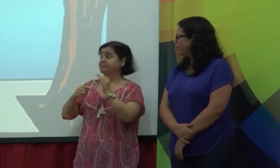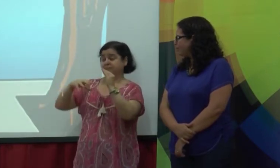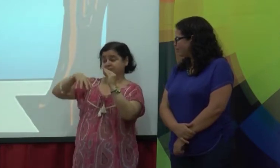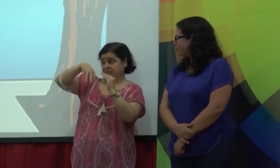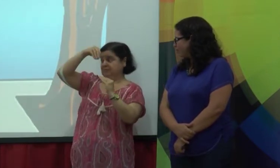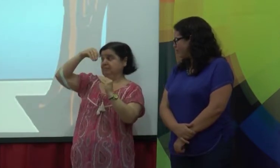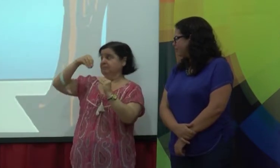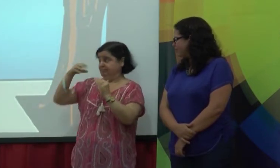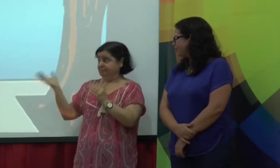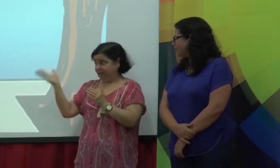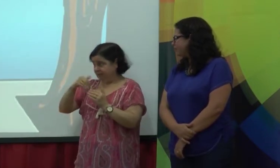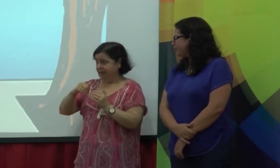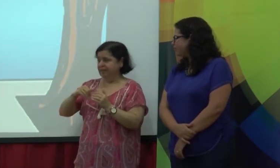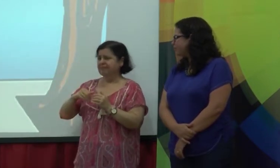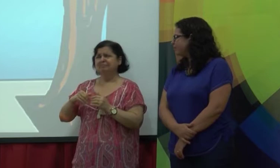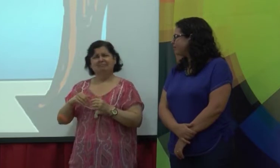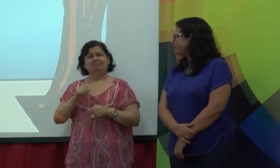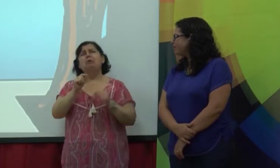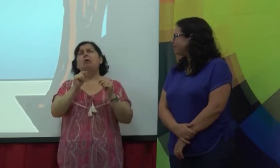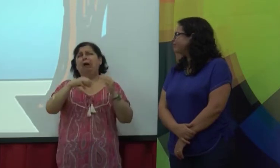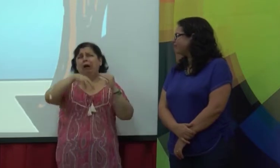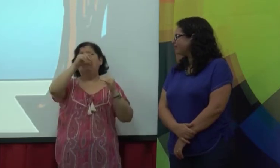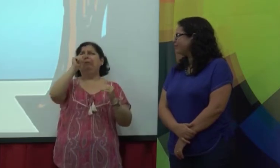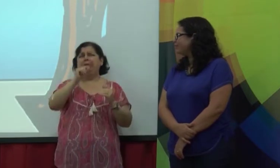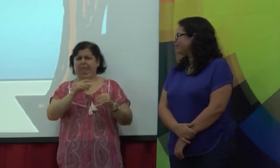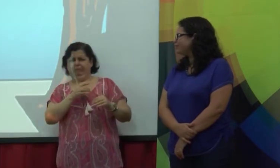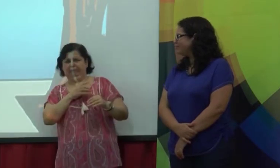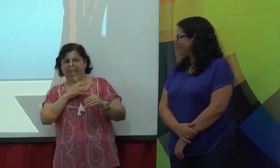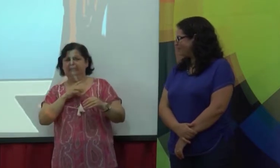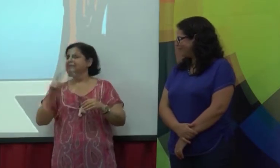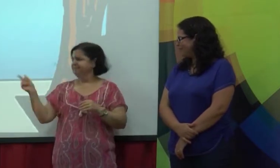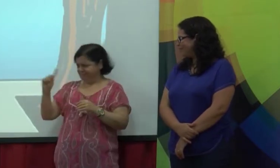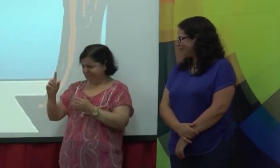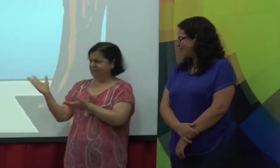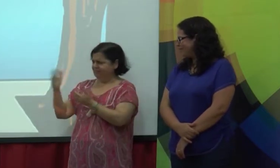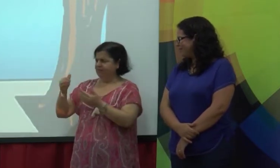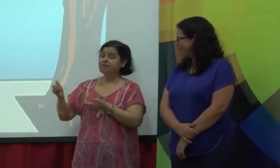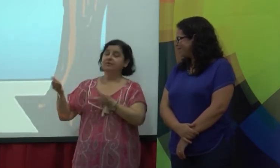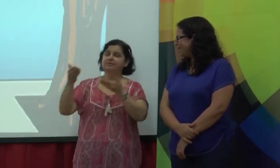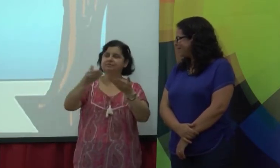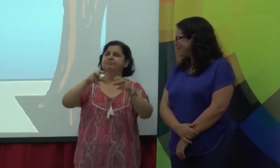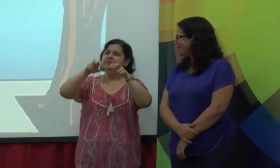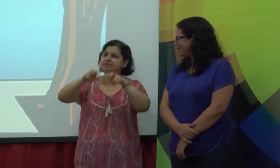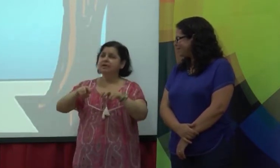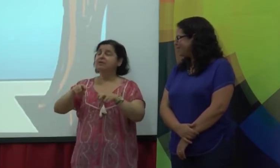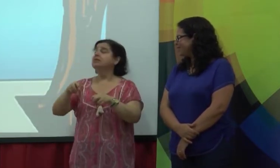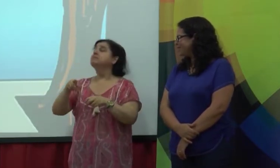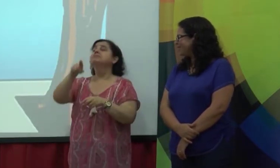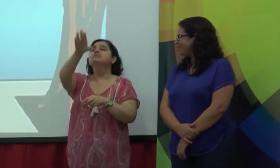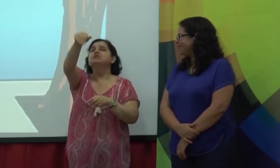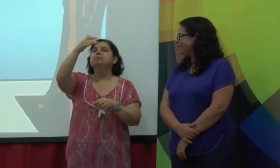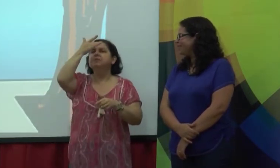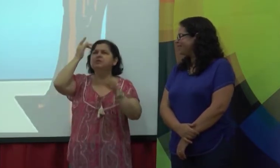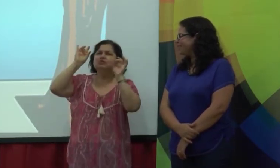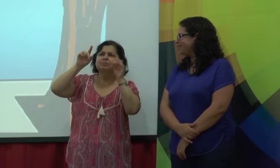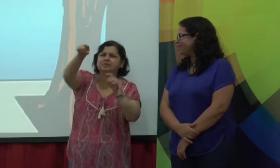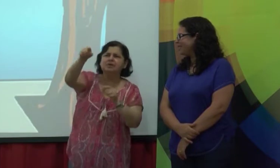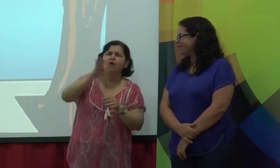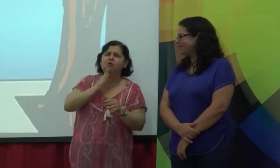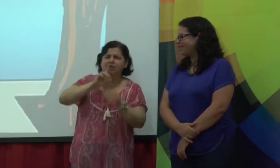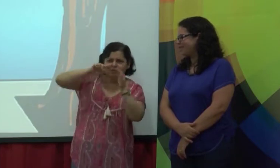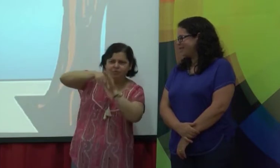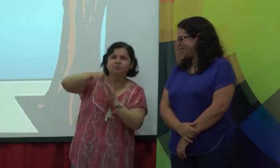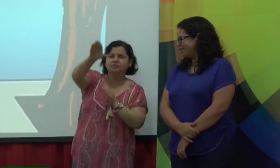respondem. Mas de repente, vamos lá na casa espírita, que a gente pode tentar. Ah, não, eu tenho medo. Não, ela não precisa ter